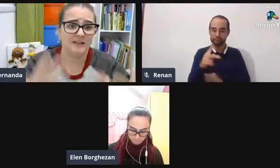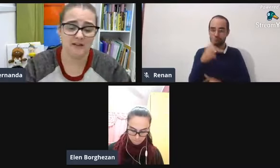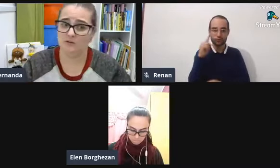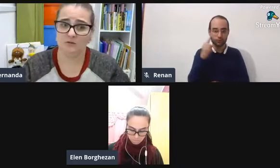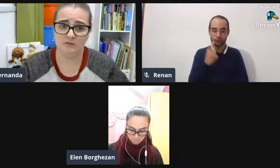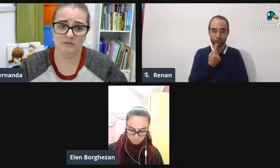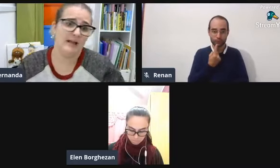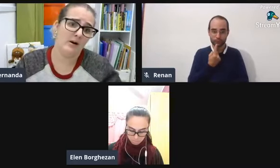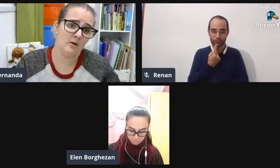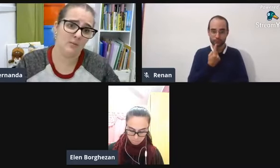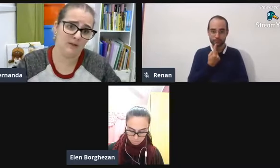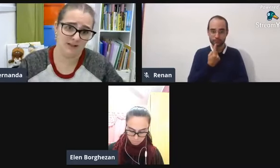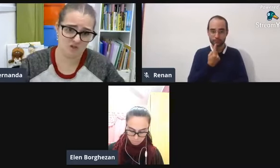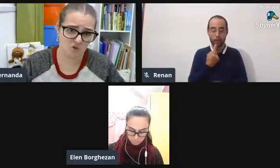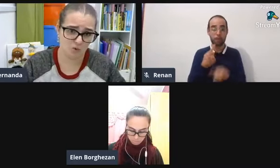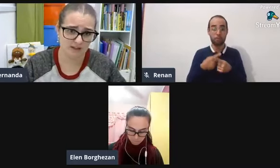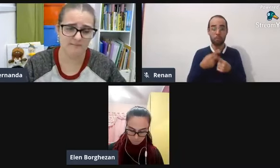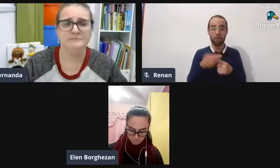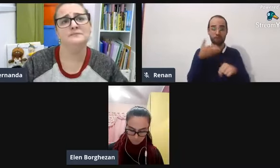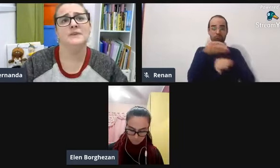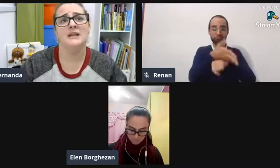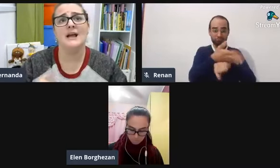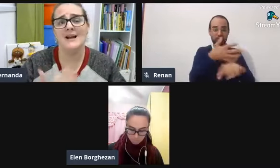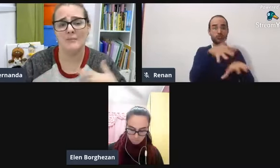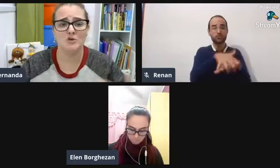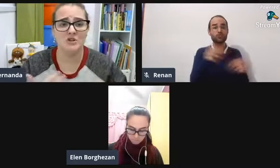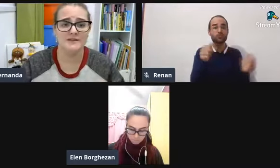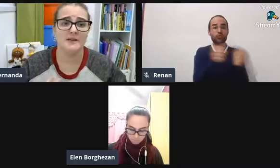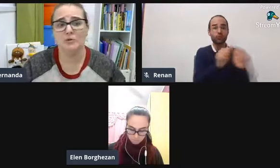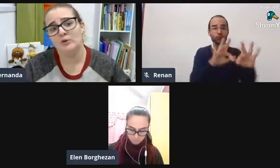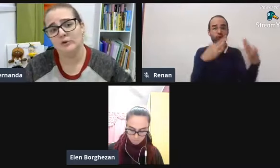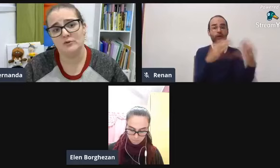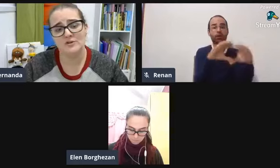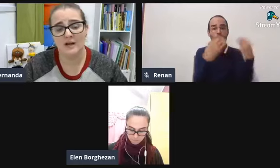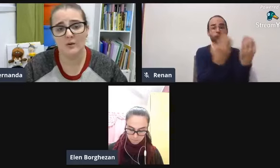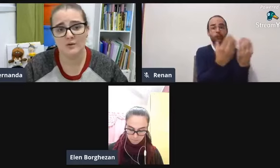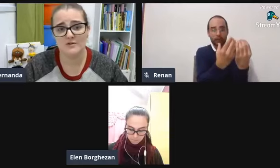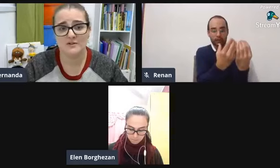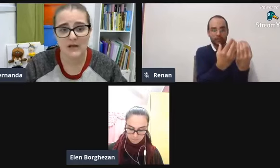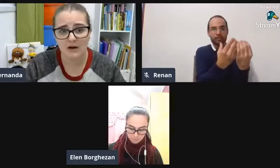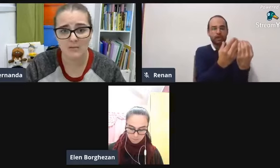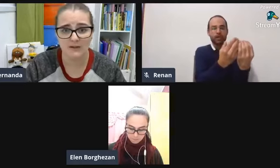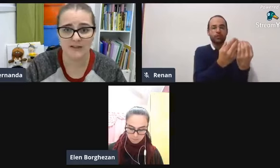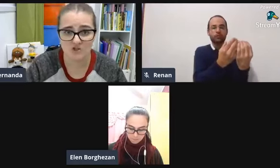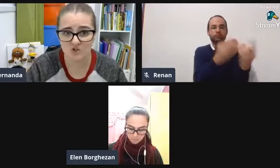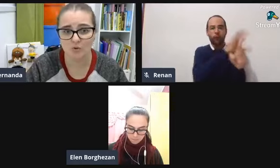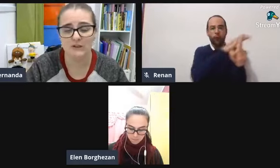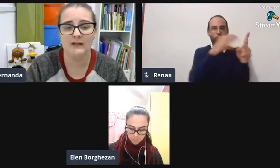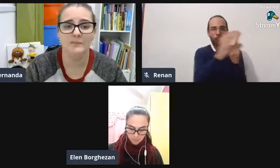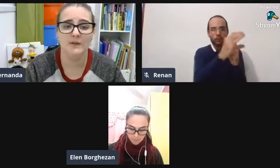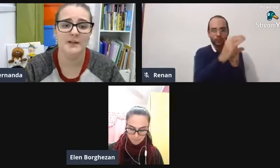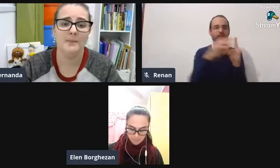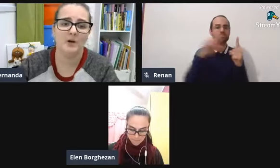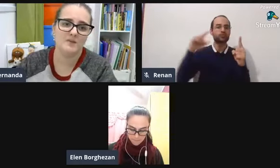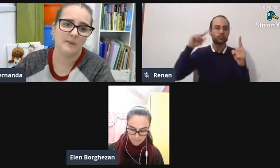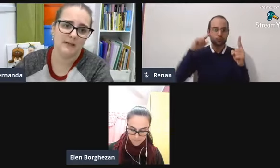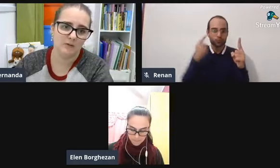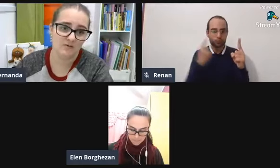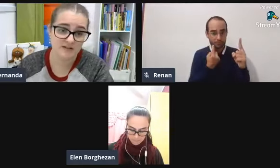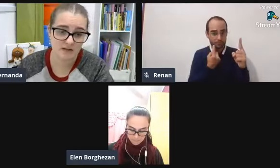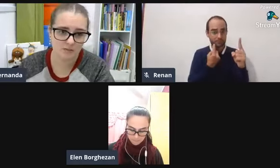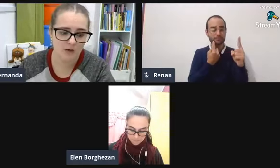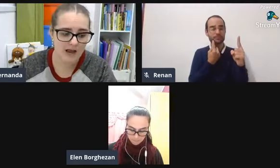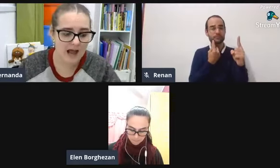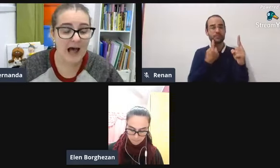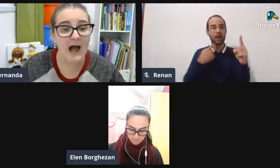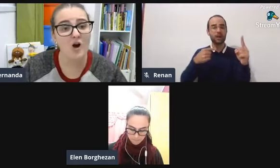normalmente entra dentro da comunidade surda e acaba utilizando muito dos recursos da comunidade surda e depois vai perdendo